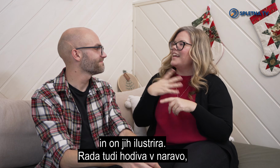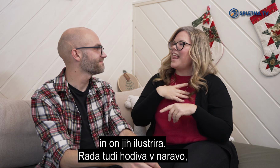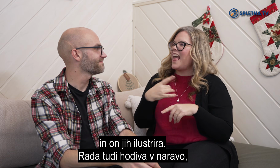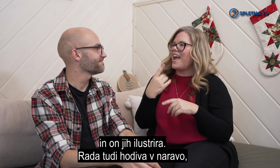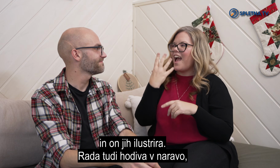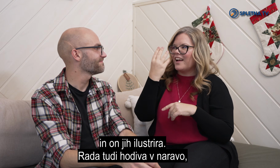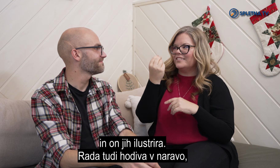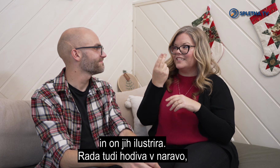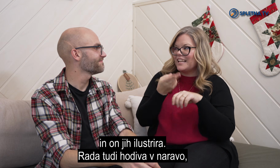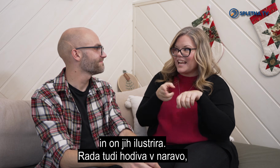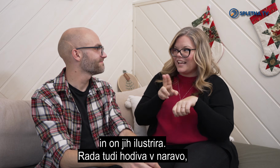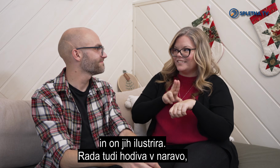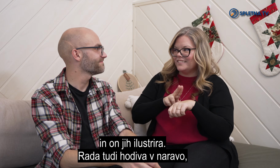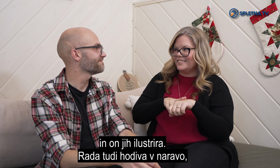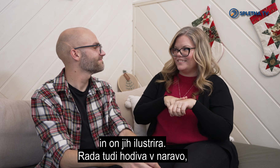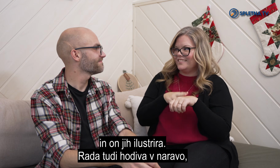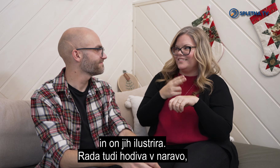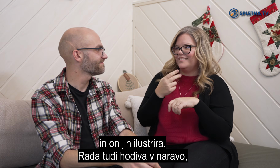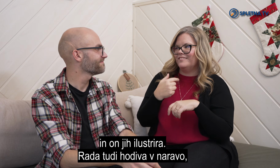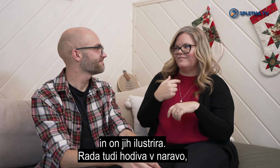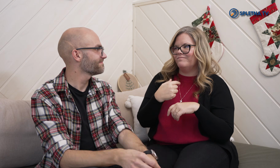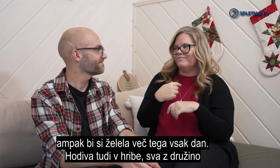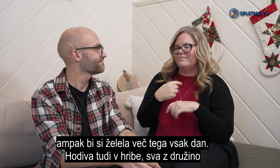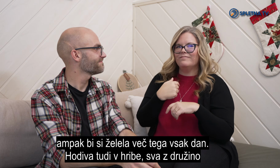Rada tudi hodiva v naravo, ampak bi si želela več tega vsak dan.